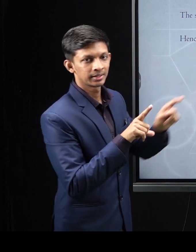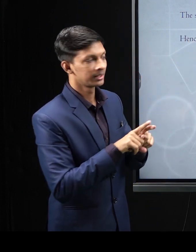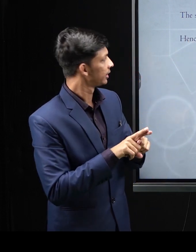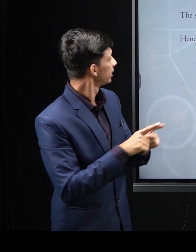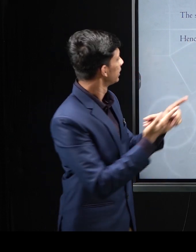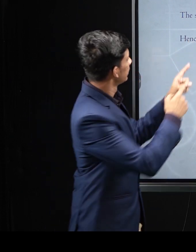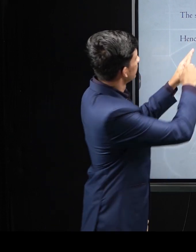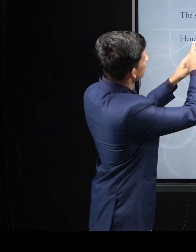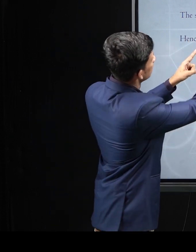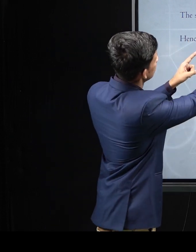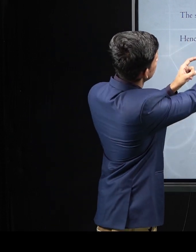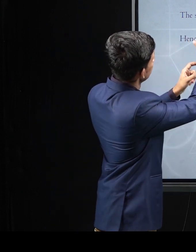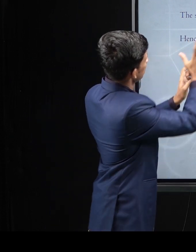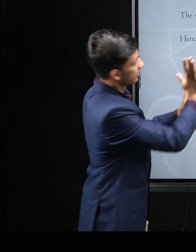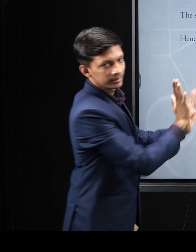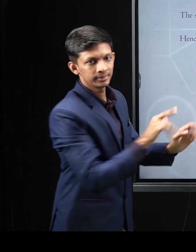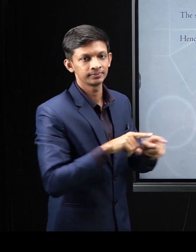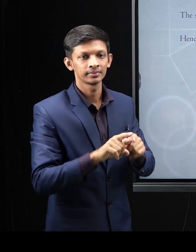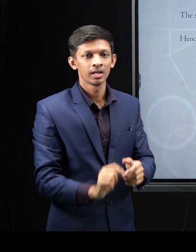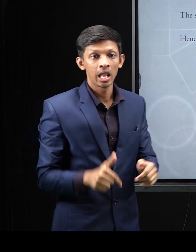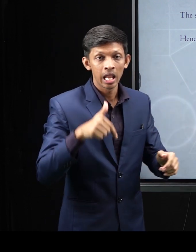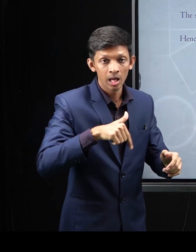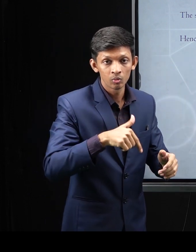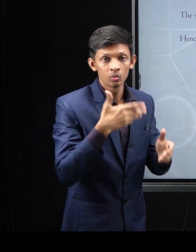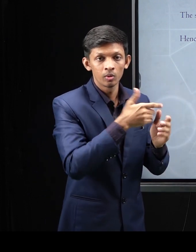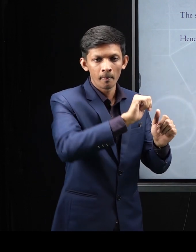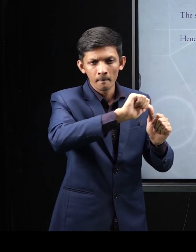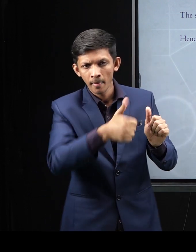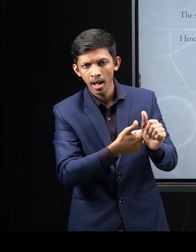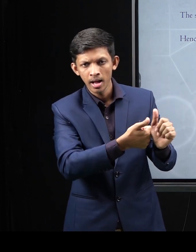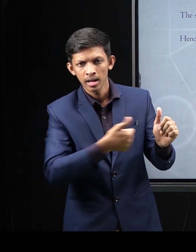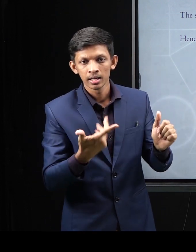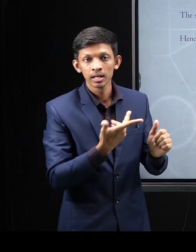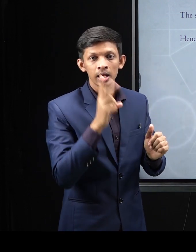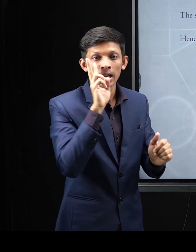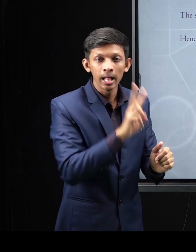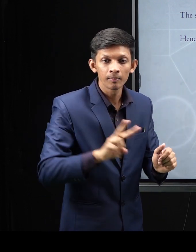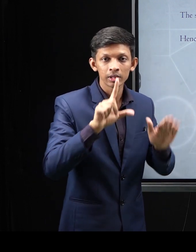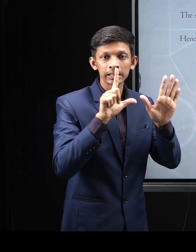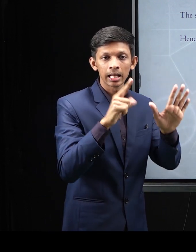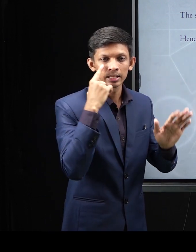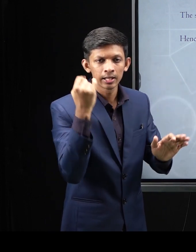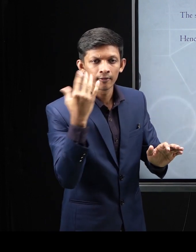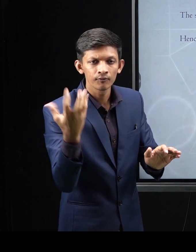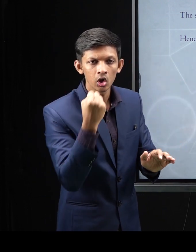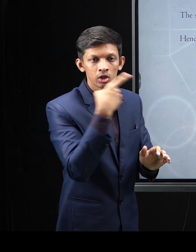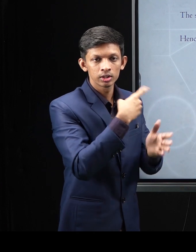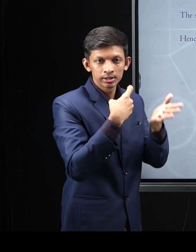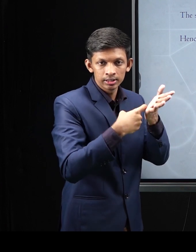plus r is equal to 91/3 gives 7 into 1 plus r